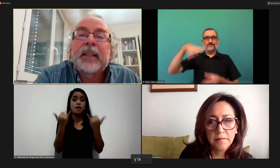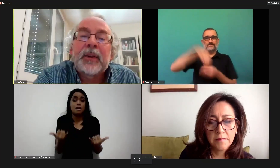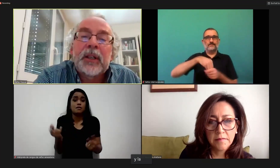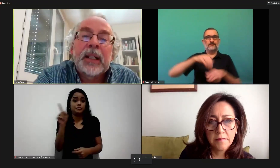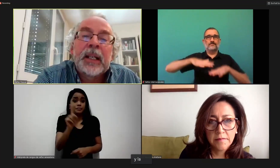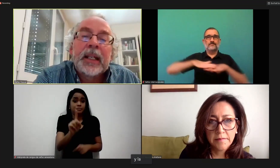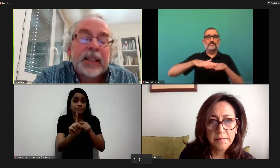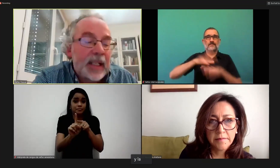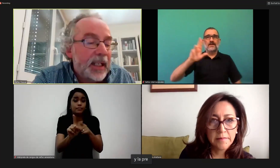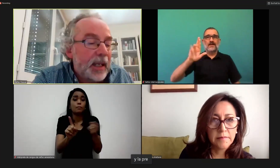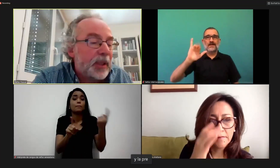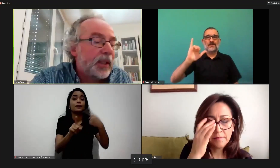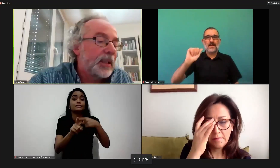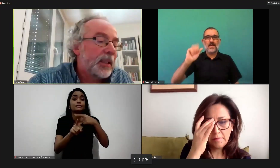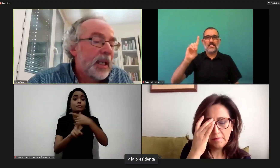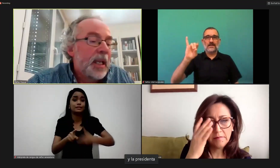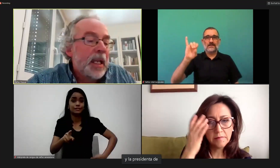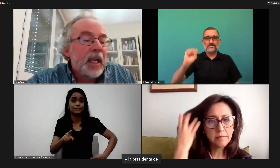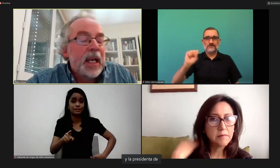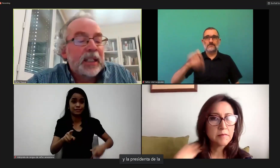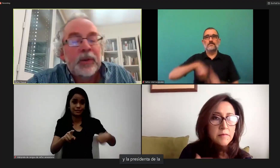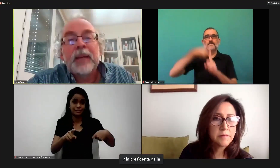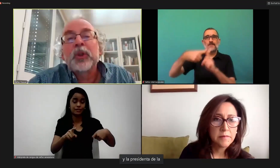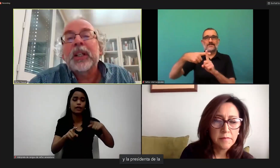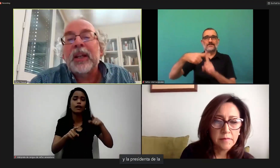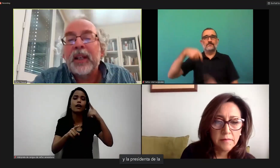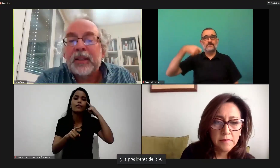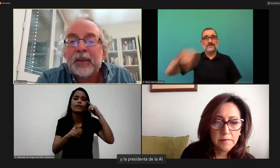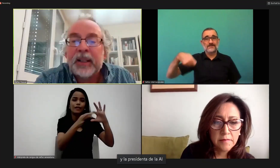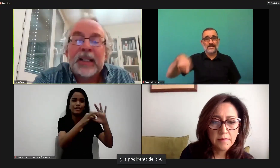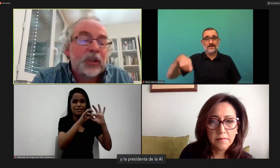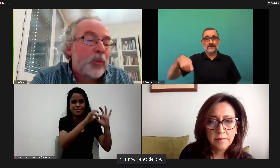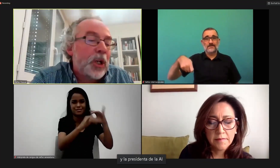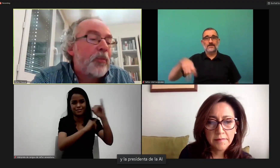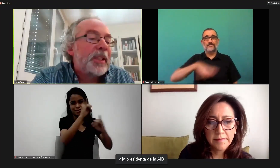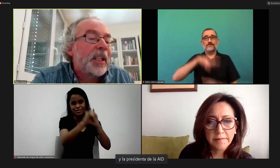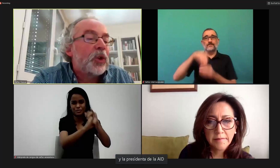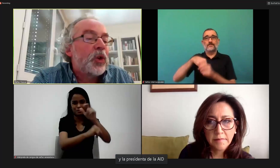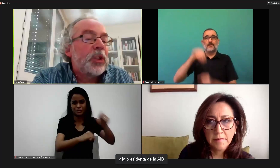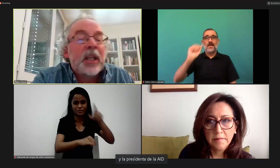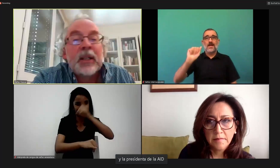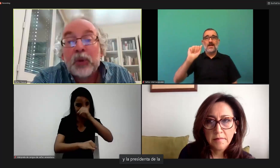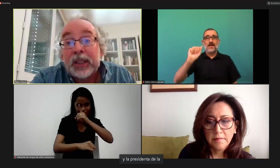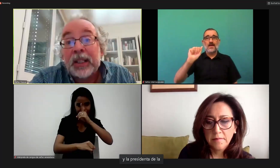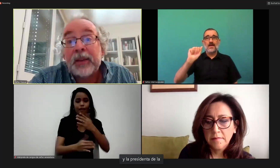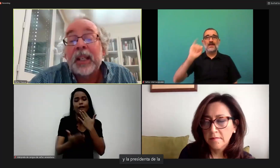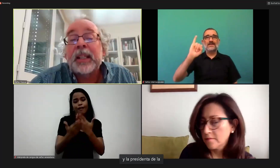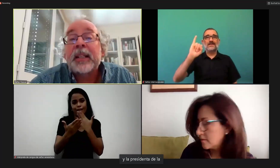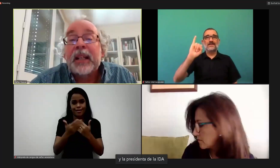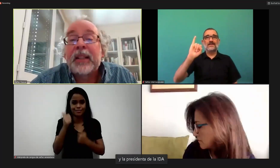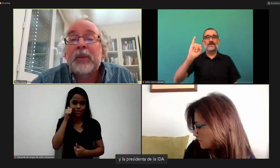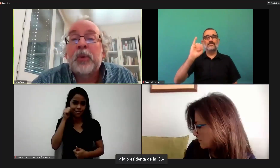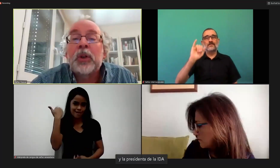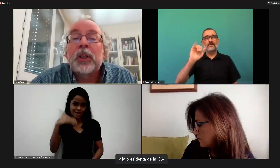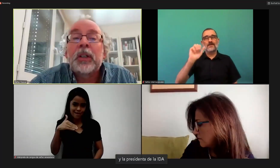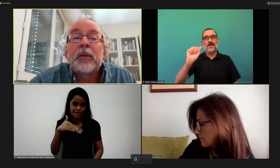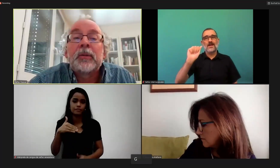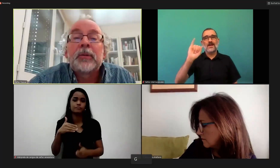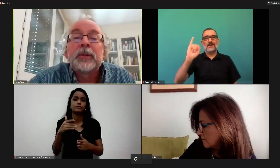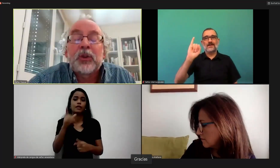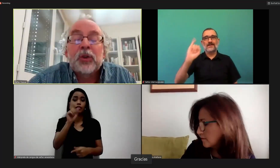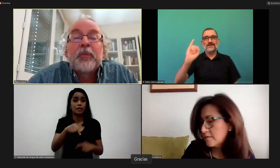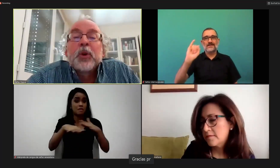Alianza Internacional de la Discapacidad. Ana Lucía, muchas gracias ante todo por acompañarnos hoy, y muchas gracias a Riadis